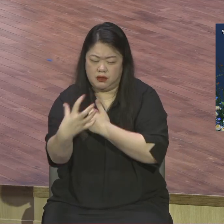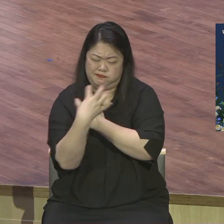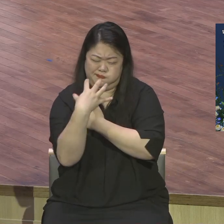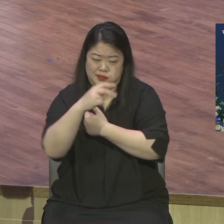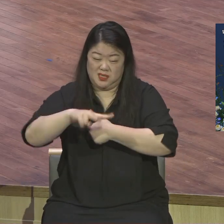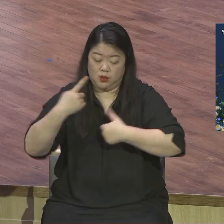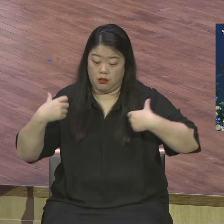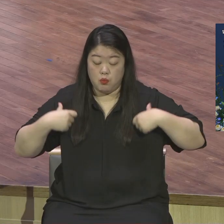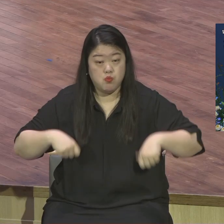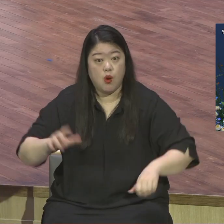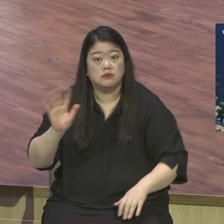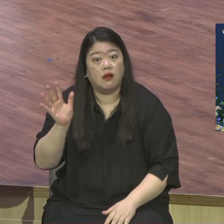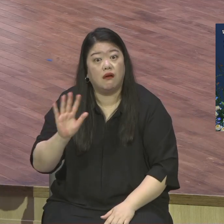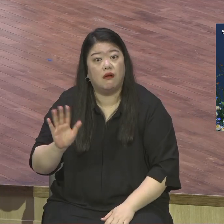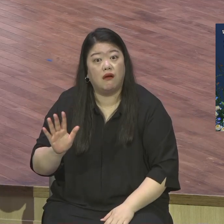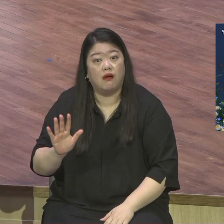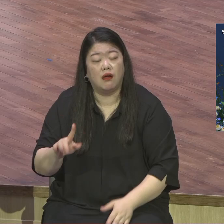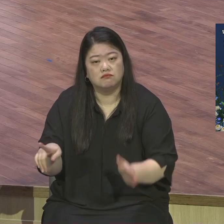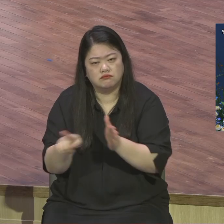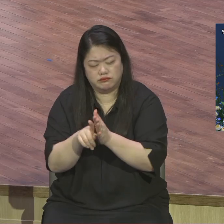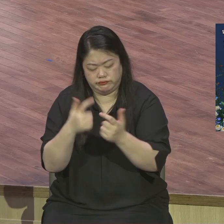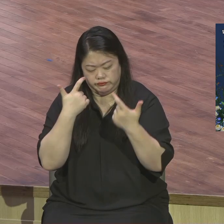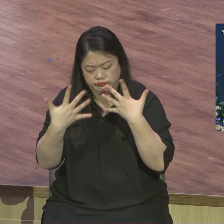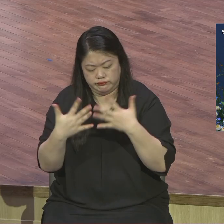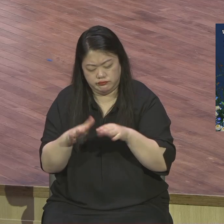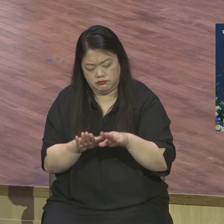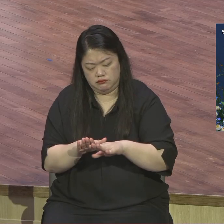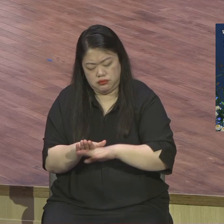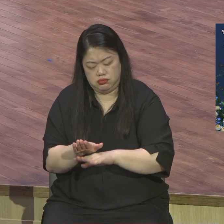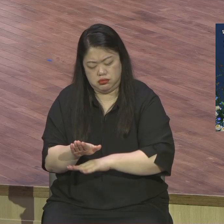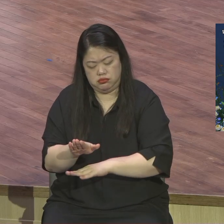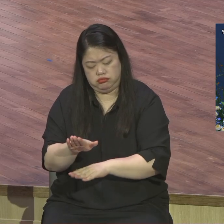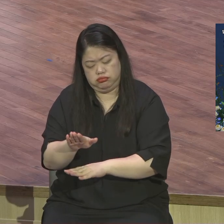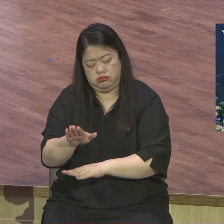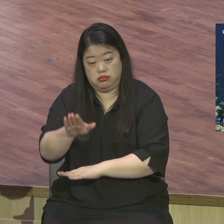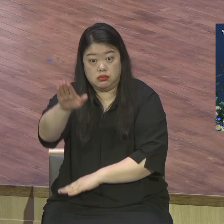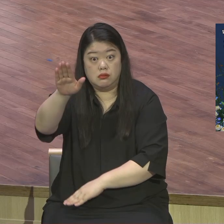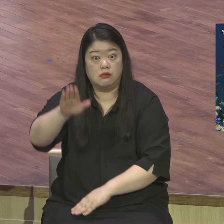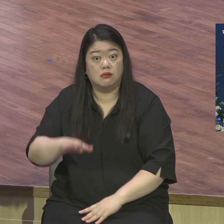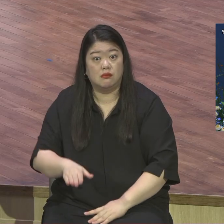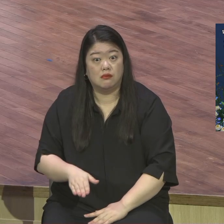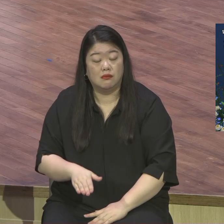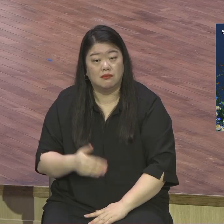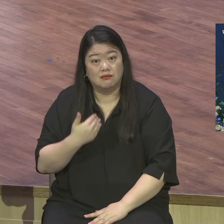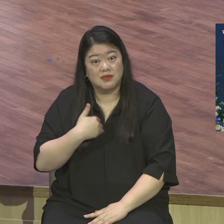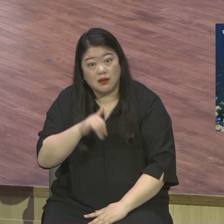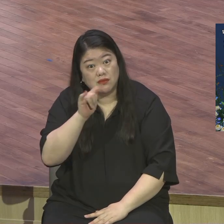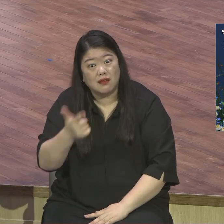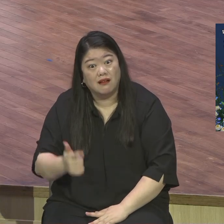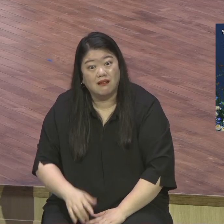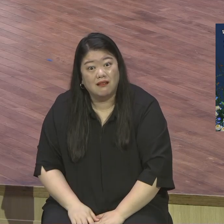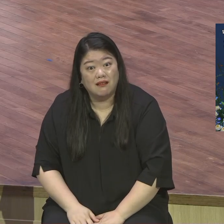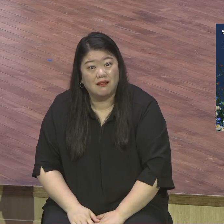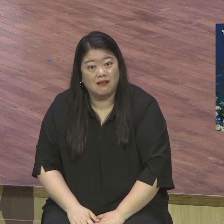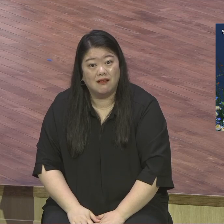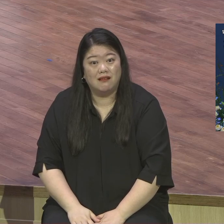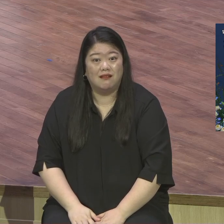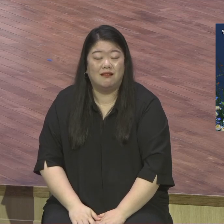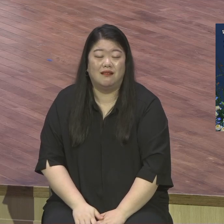모든 핍박이 오히려 더 보금 전개 기회가 됐어요 지금요